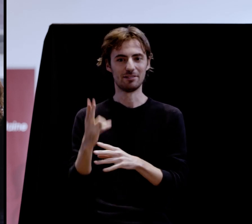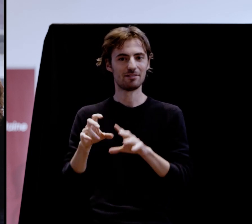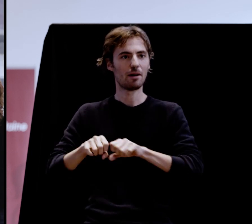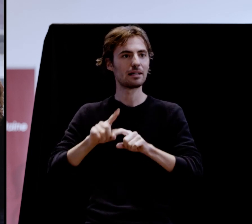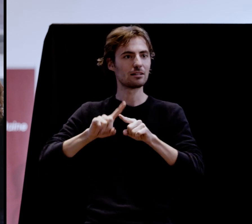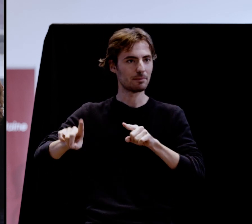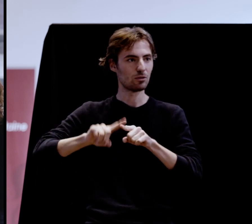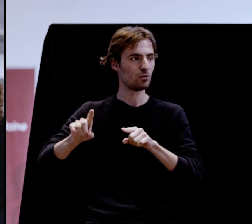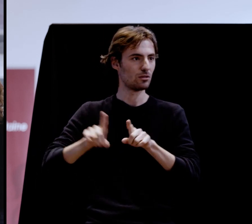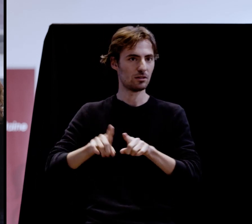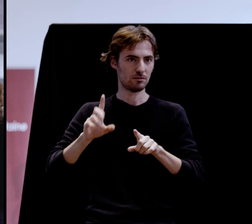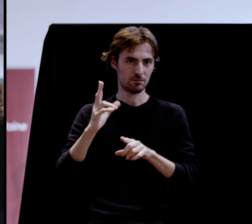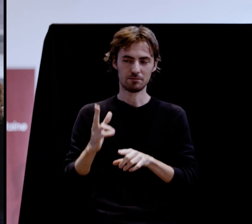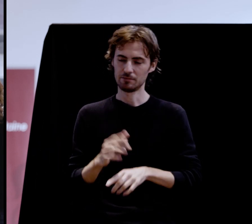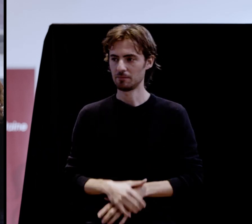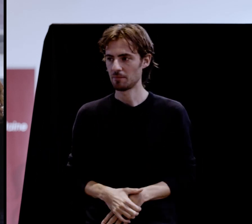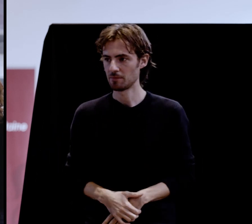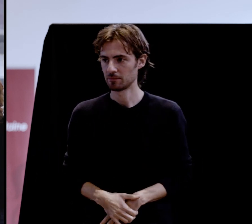spermatozoïdes.